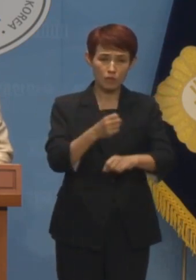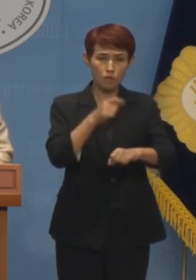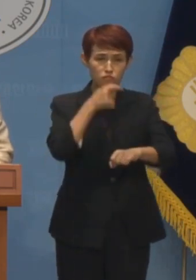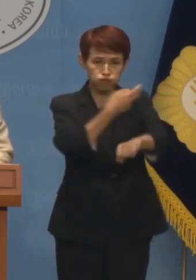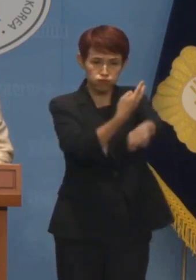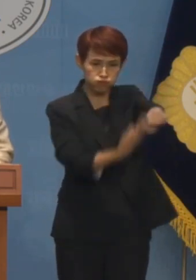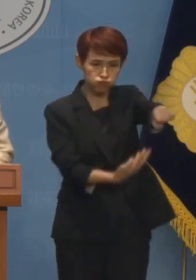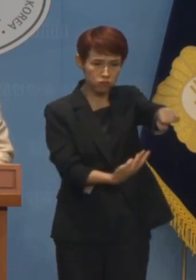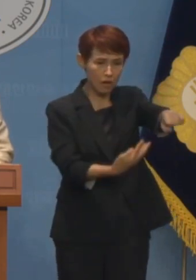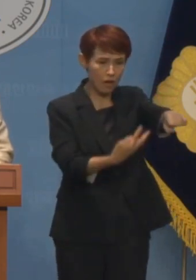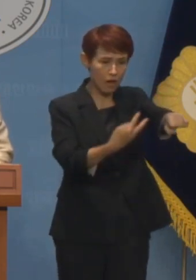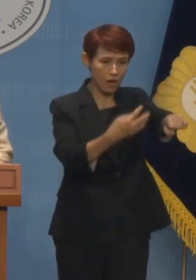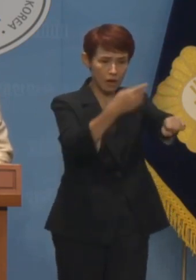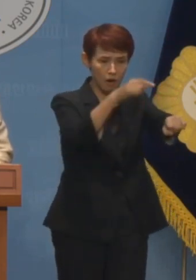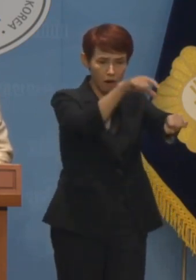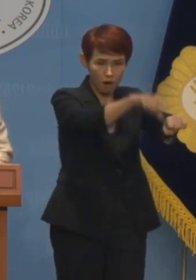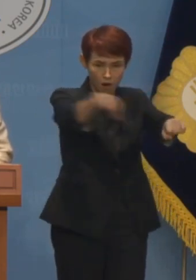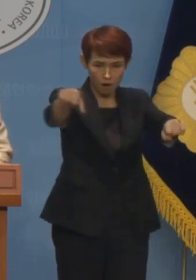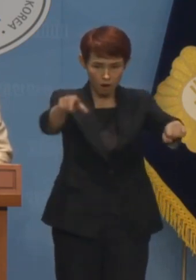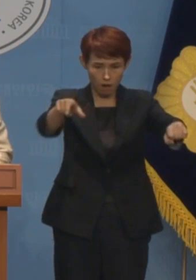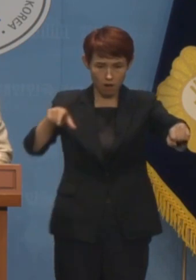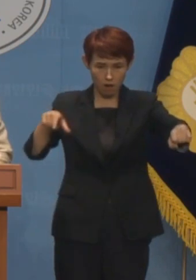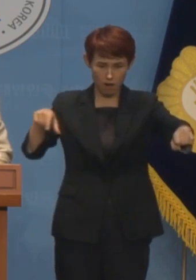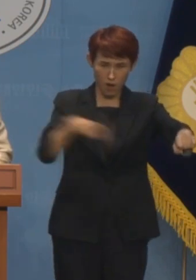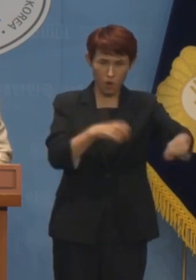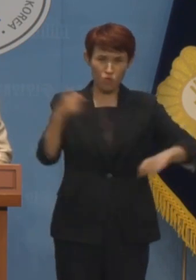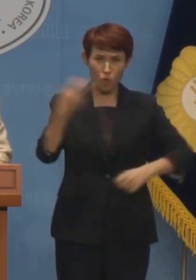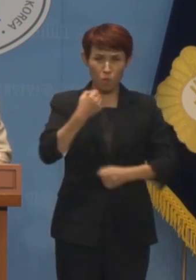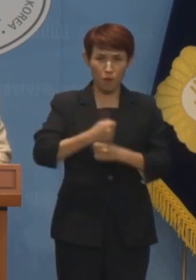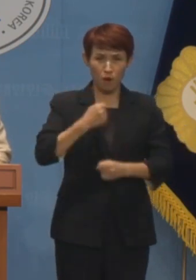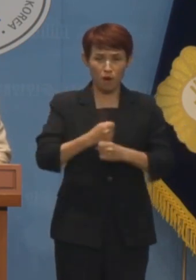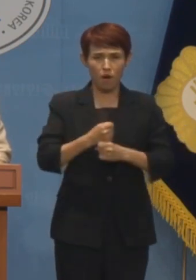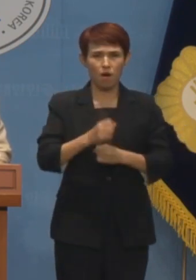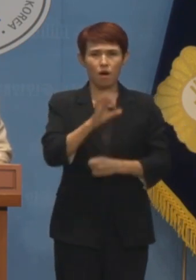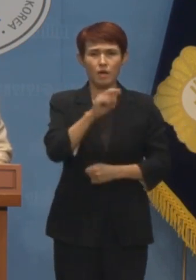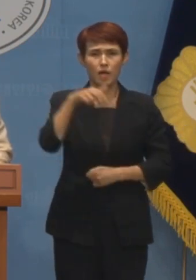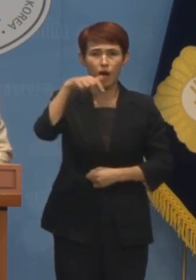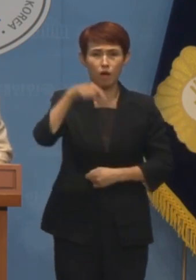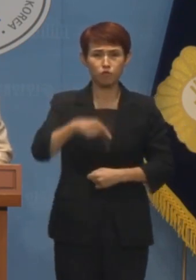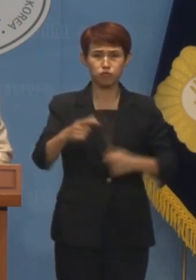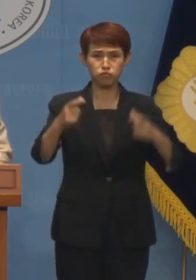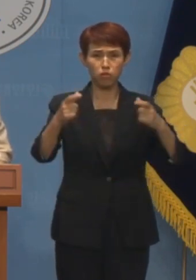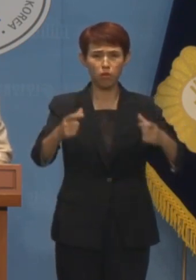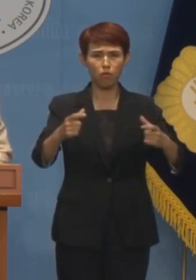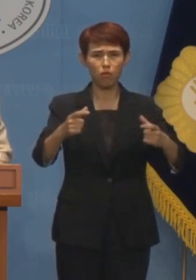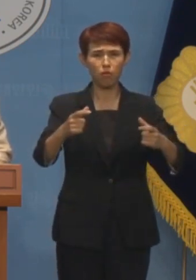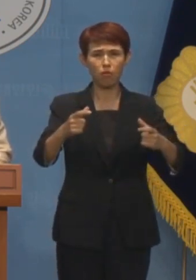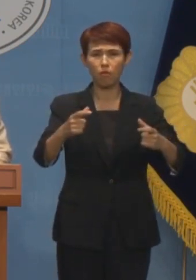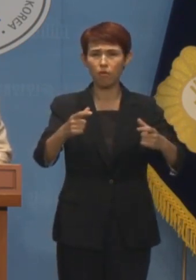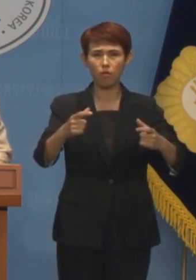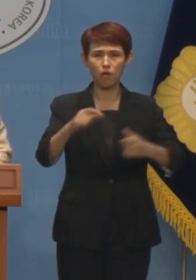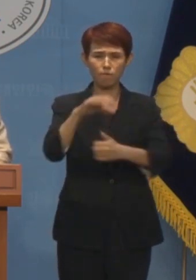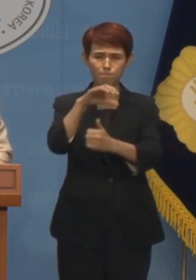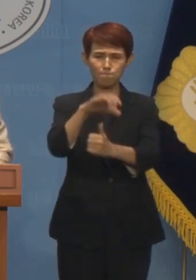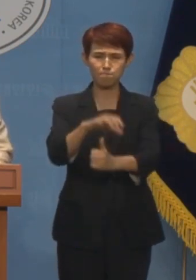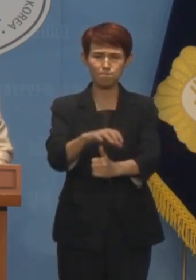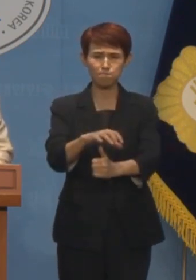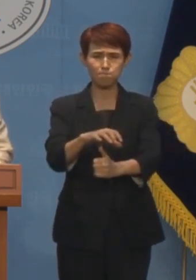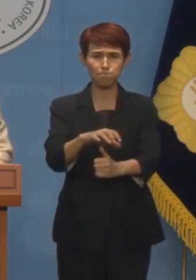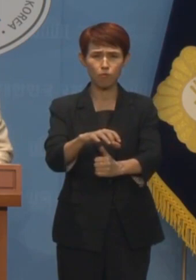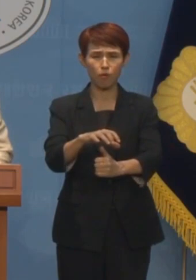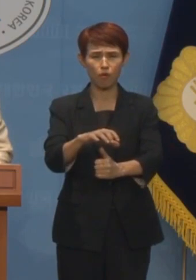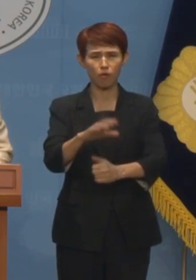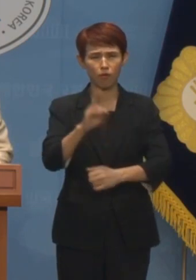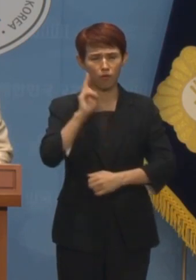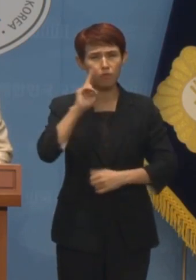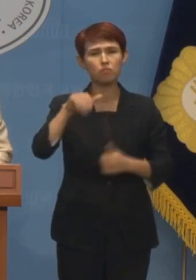만든다면 양구군이라는 지방자치단체의 존립 자체가 위태로운 상황에 이르게 됩니다.